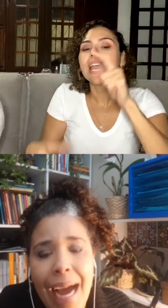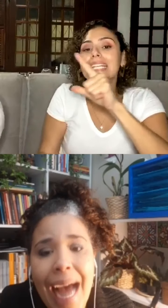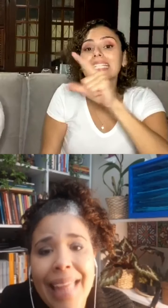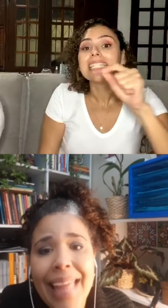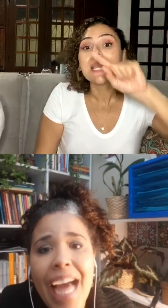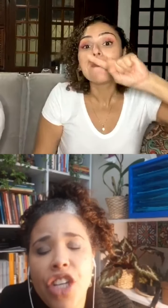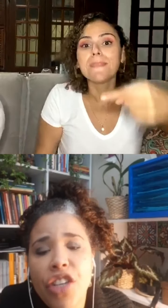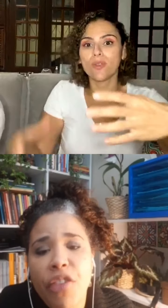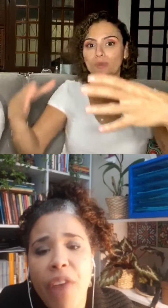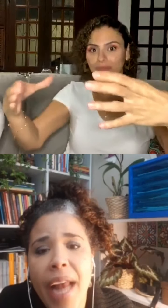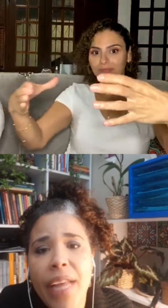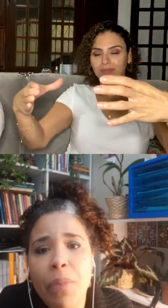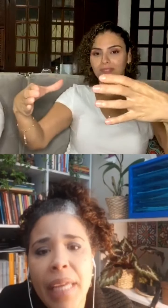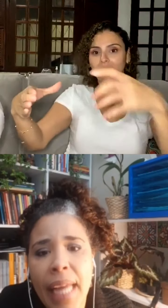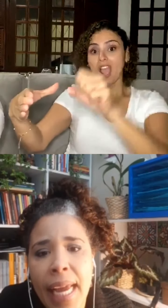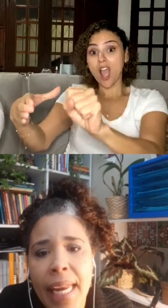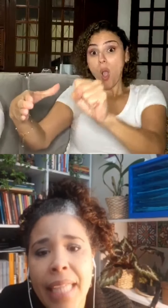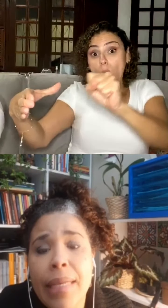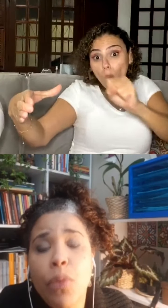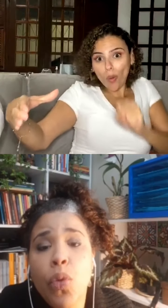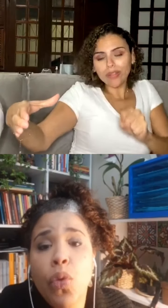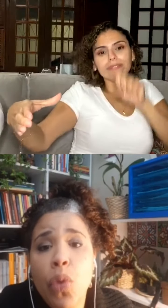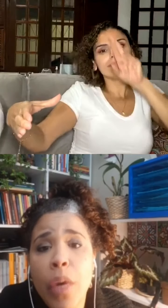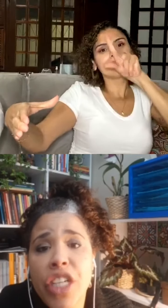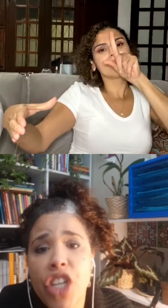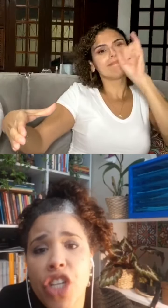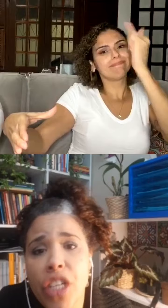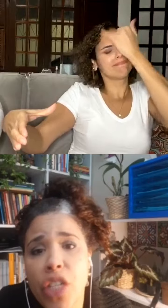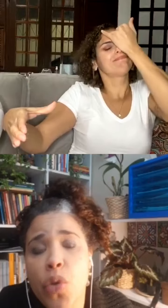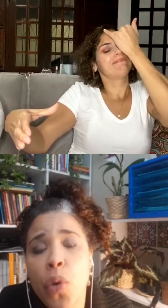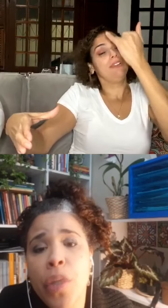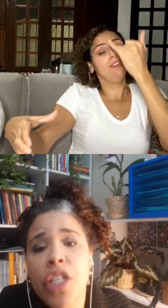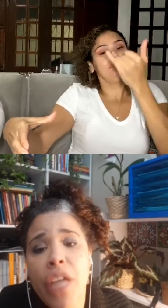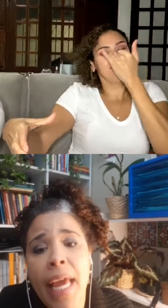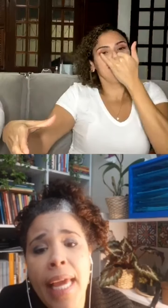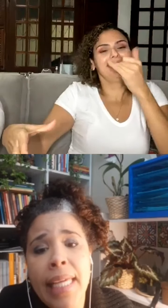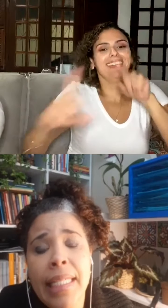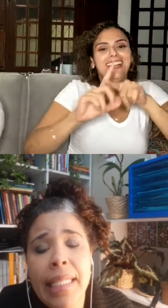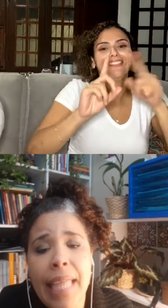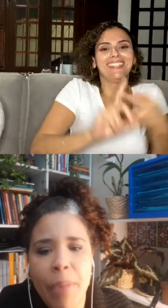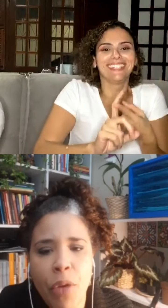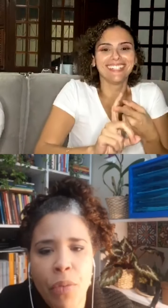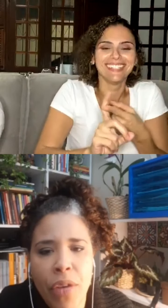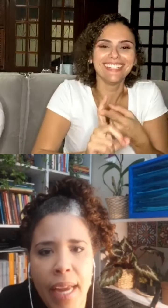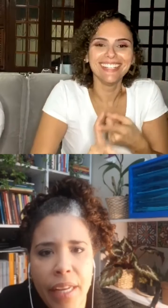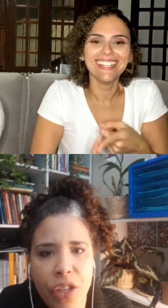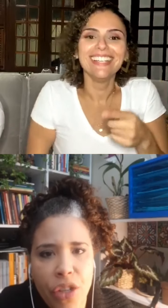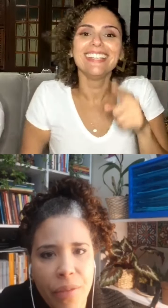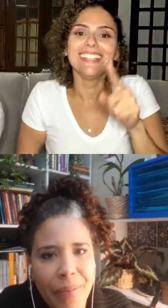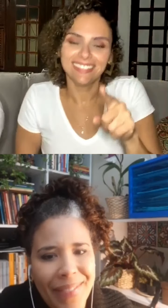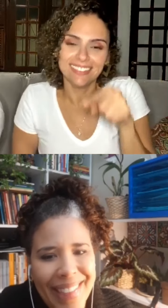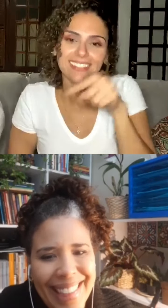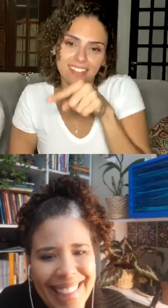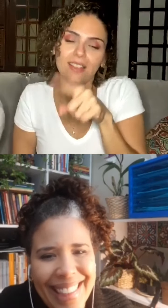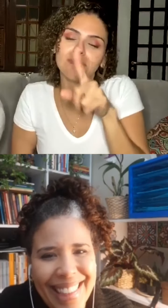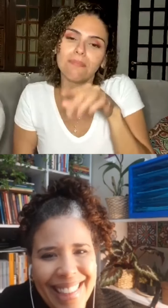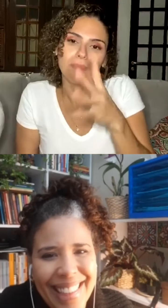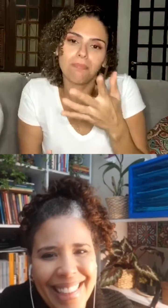A taxa de falha do Mirena são 2 gestações em 100 mil mulheres.